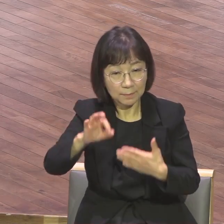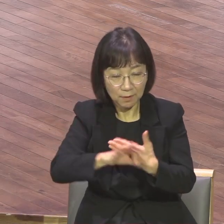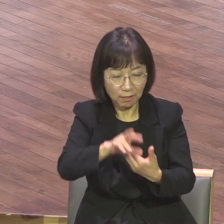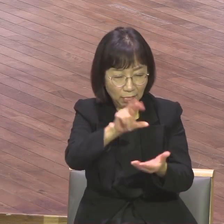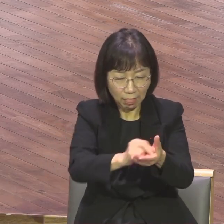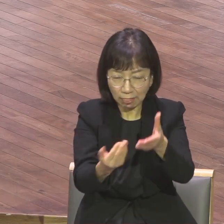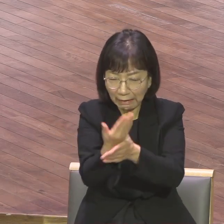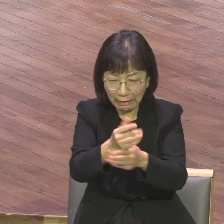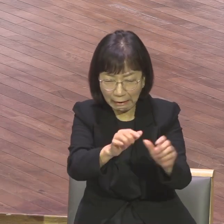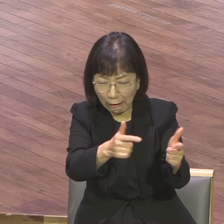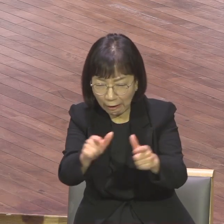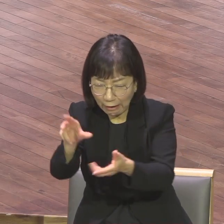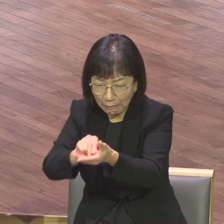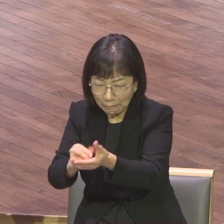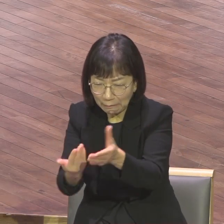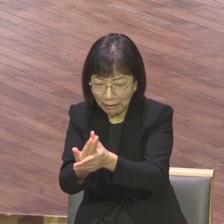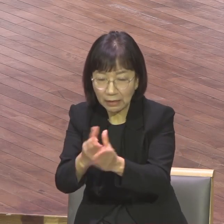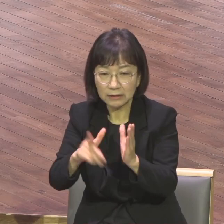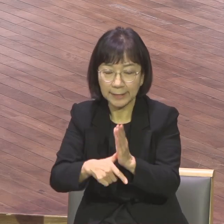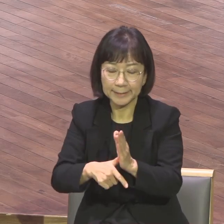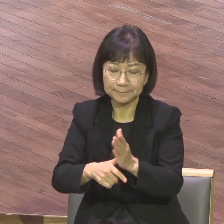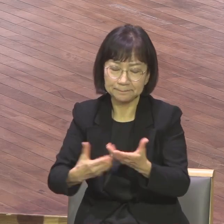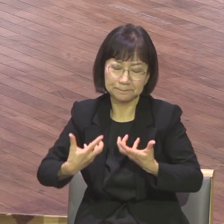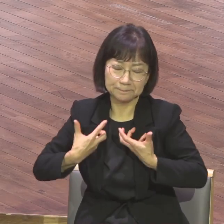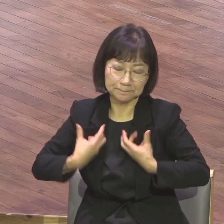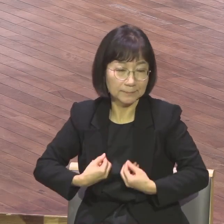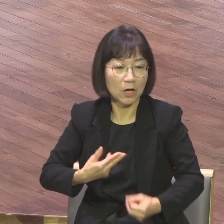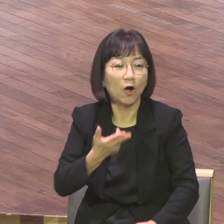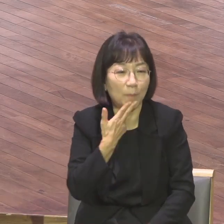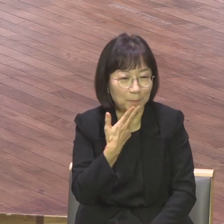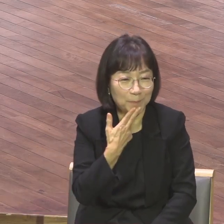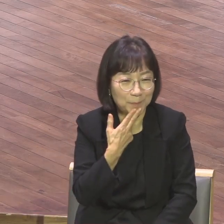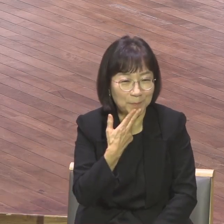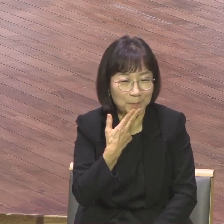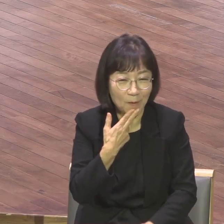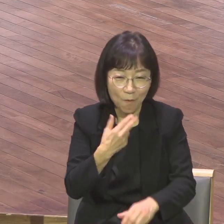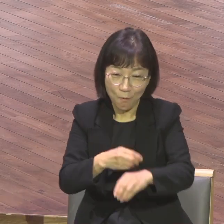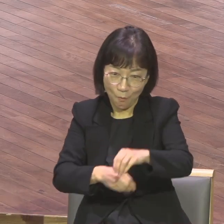하지 않습니다. 도리어 더 믿음에 도전하는 거예요. 믿음에 도전.